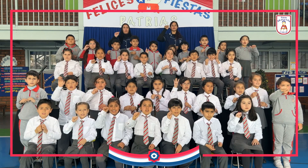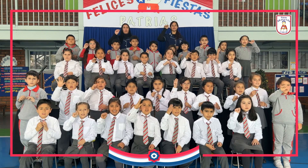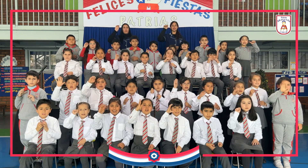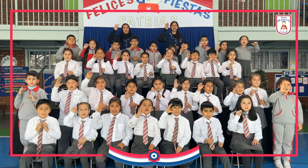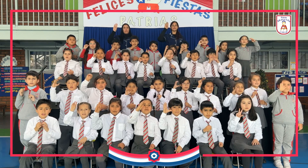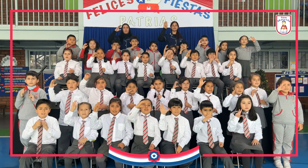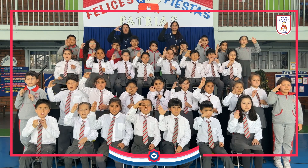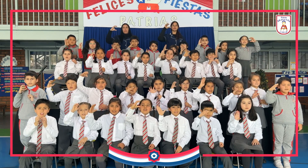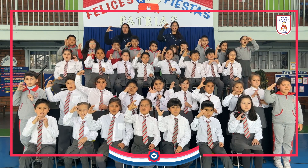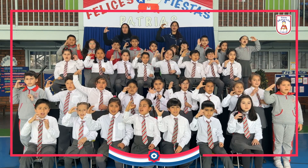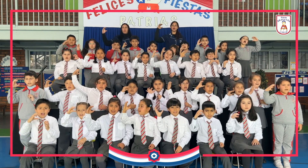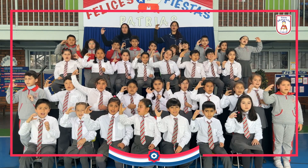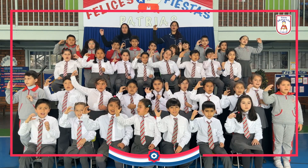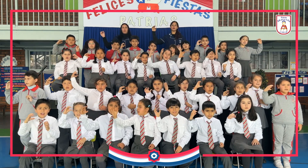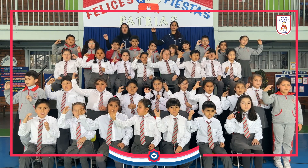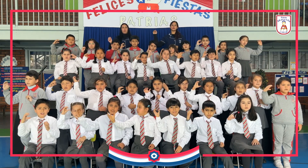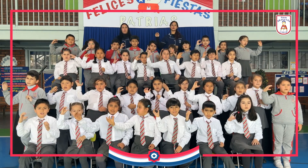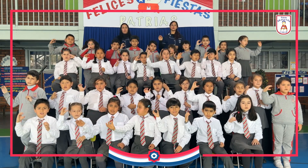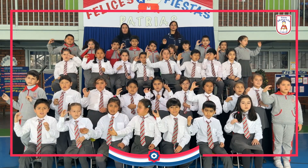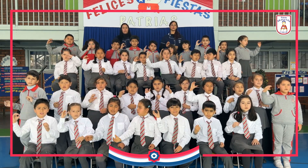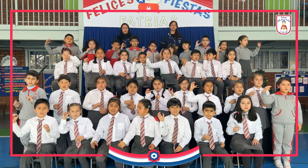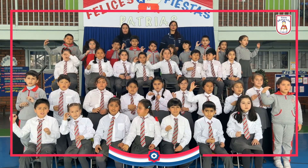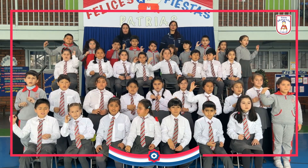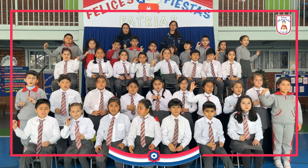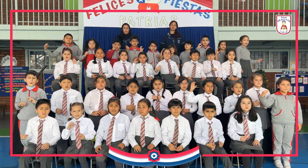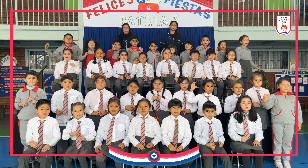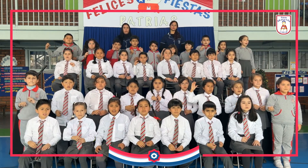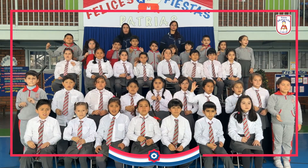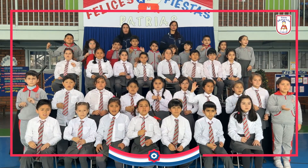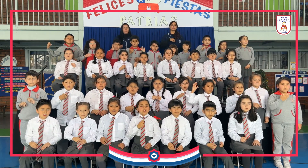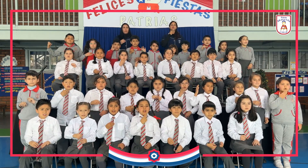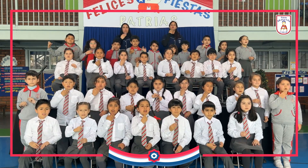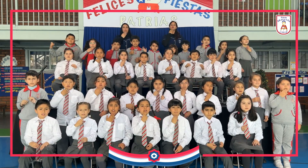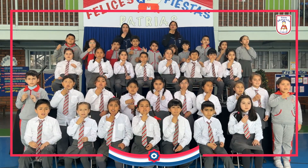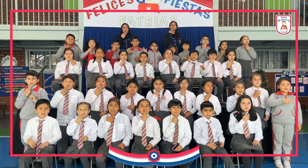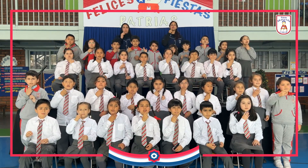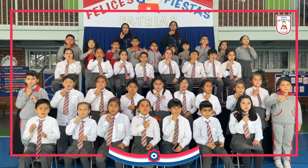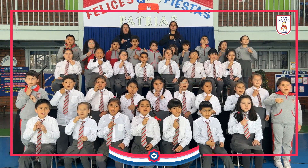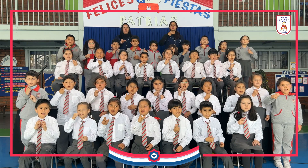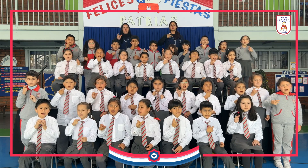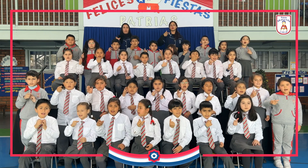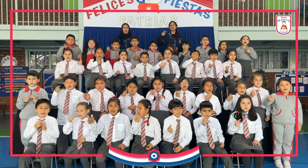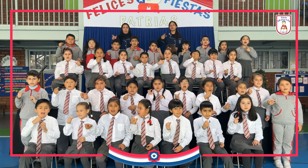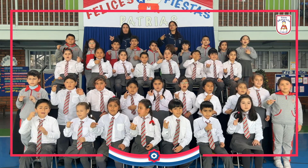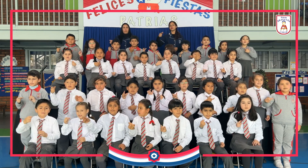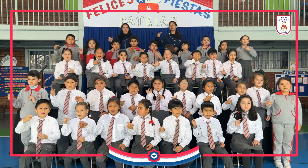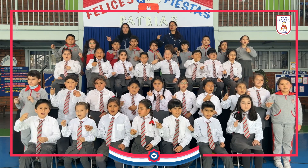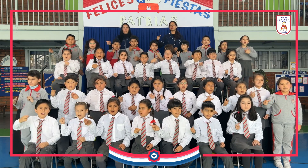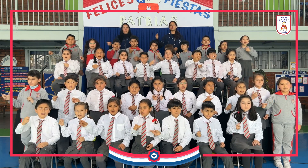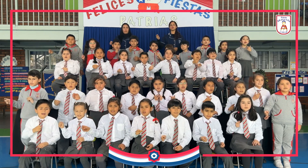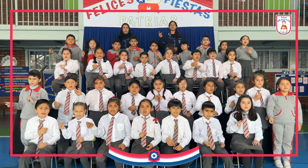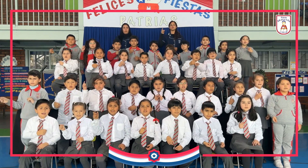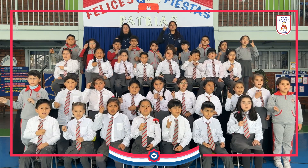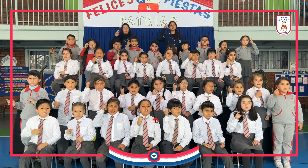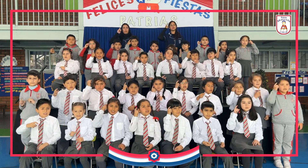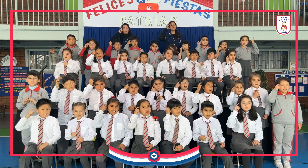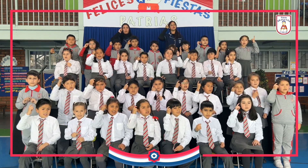del abecedario con la palabra